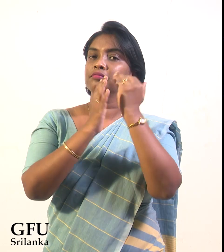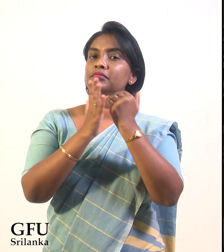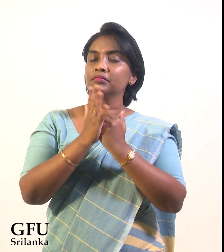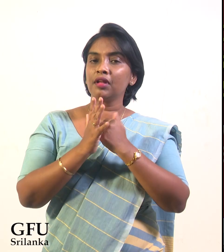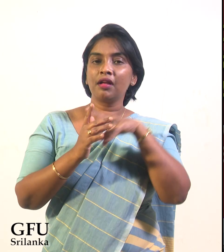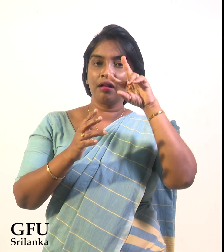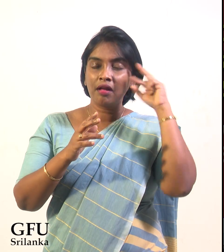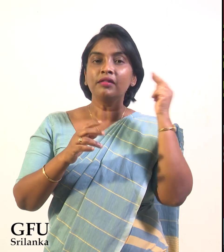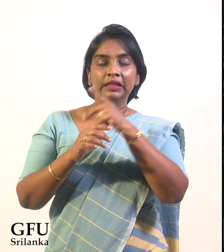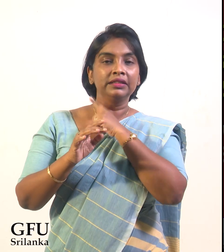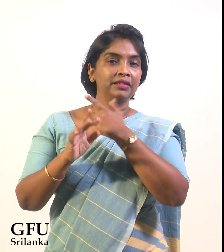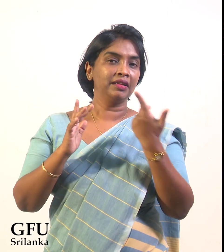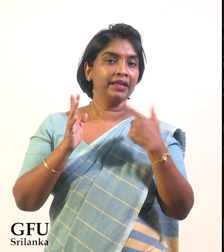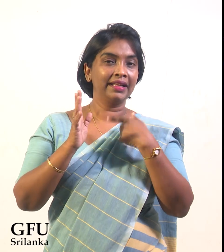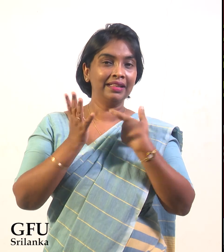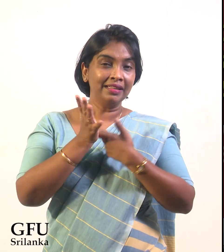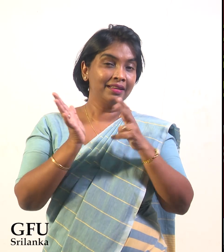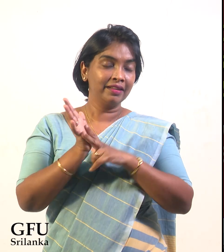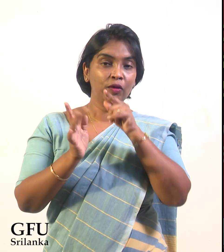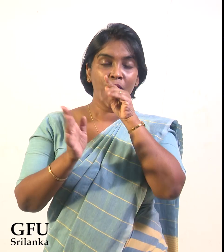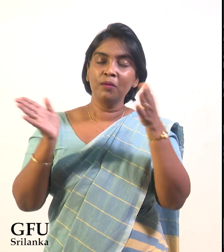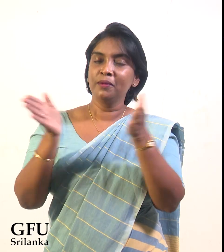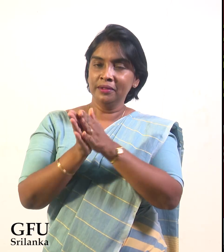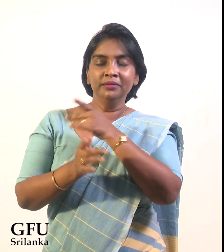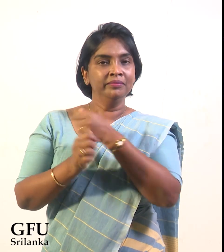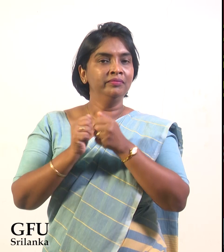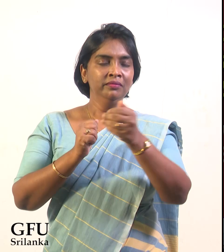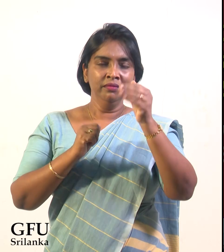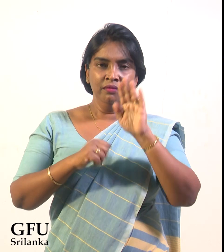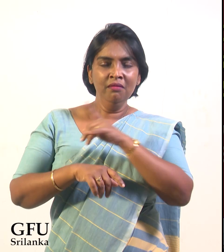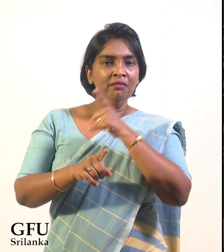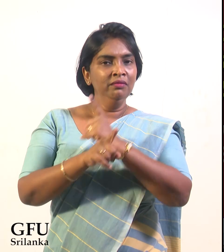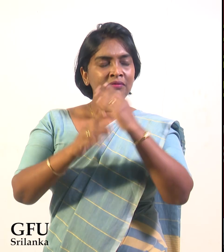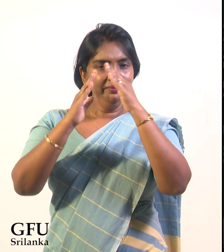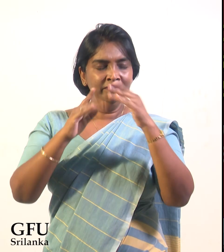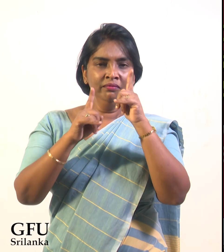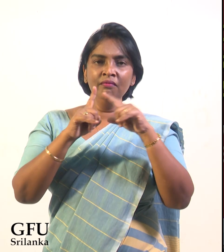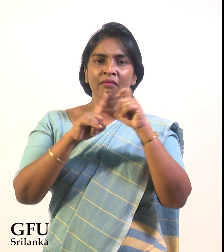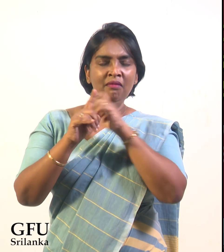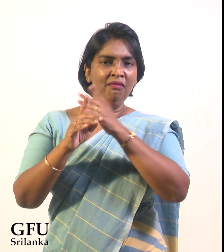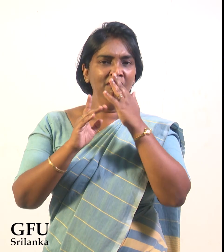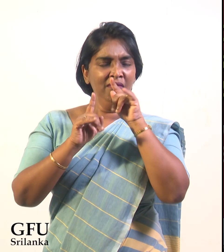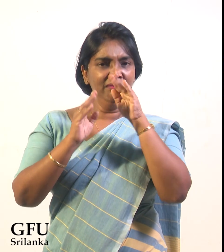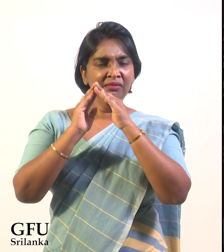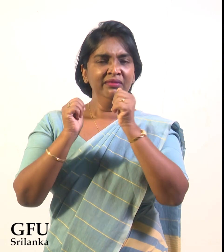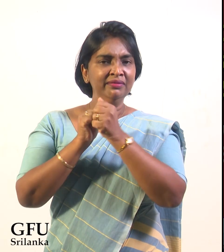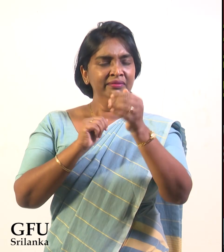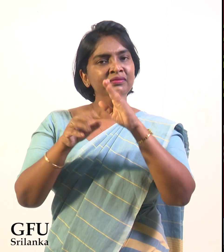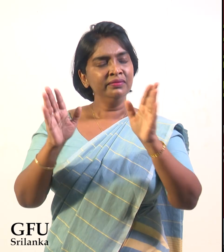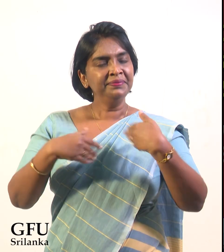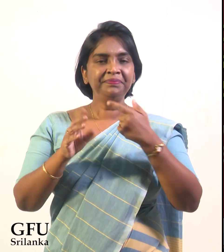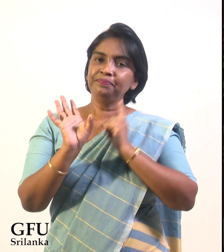අධ්‍යාපන වැඩසටහන් අයිනාලිකාව සහ නේත්‍රානාලිකාව සමග ඒකාබද්ධව ක්‍රියාත්මක කිරීමටත් ගුරුගෙදර අධ්‍යාපනික රූපවාහිනී